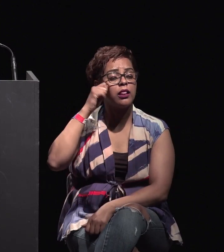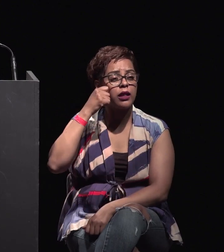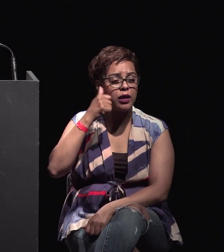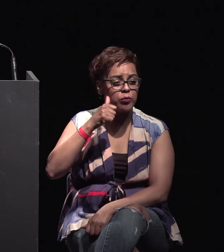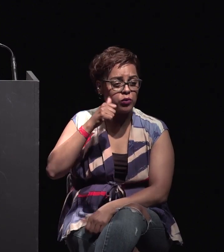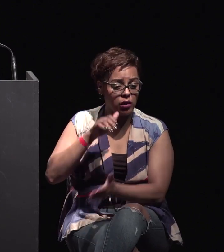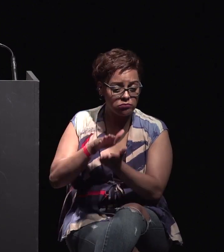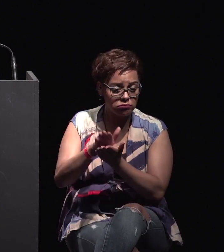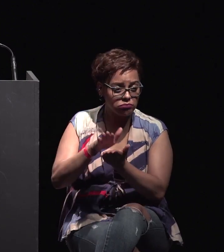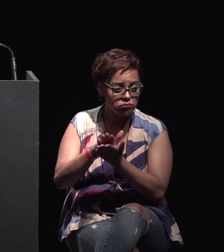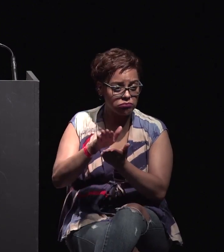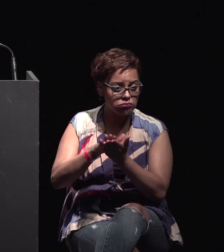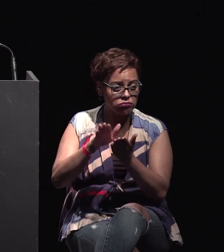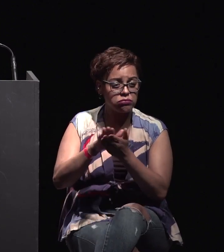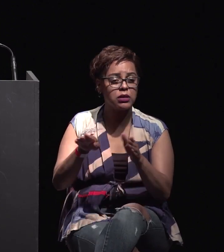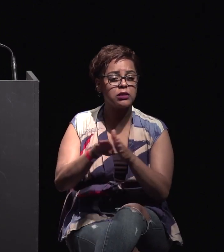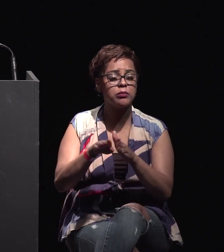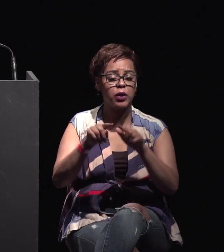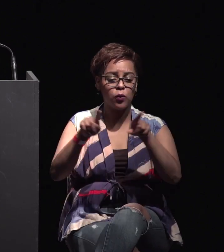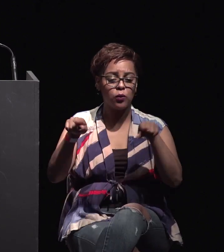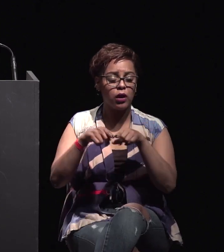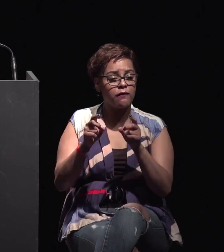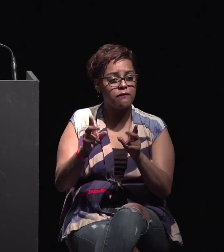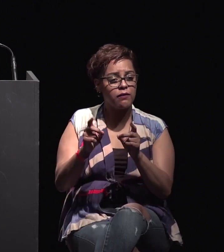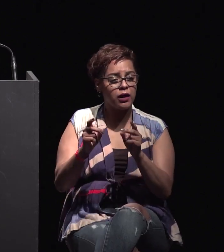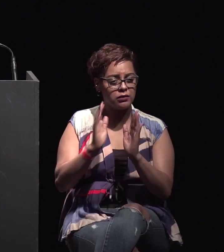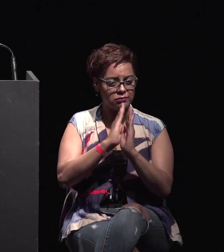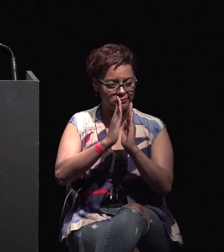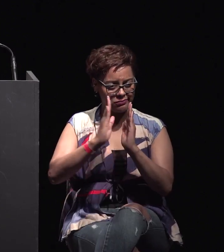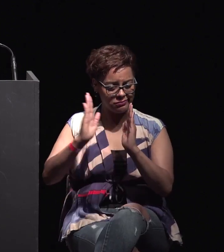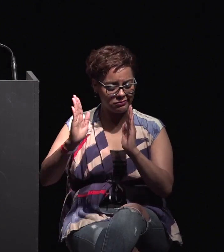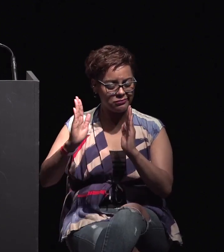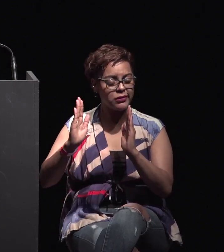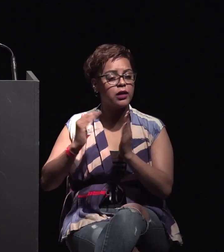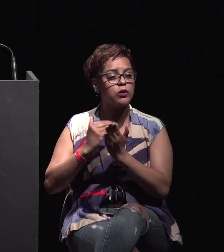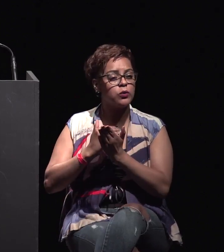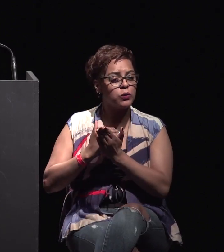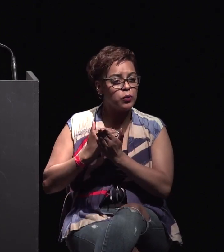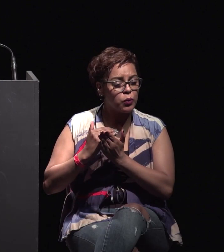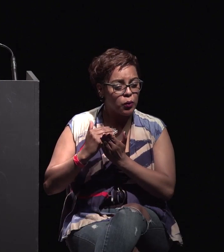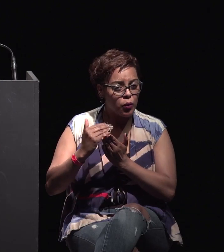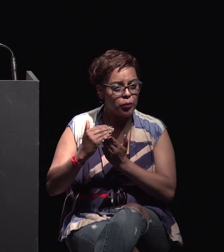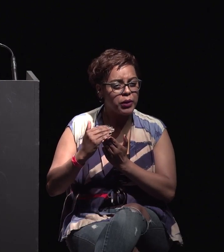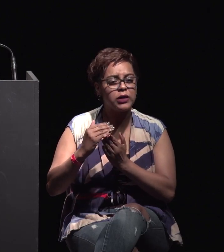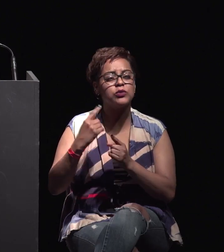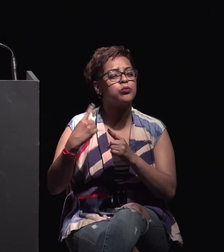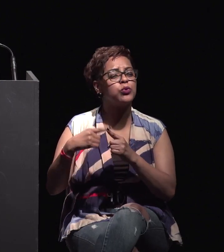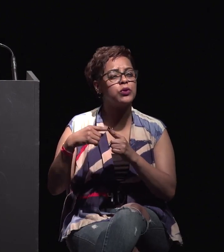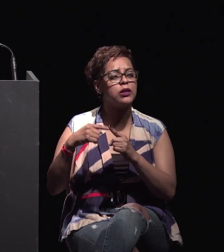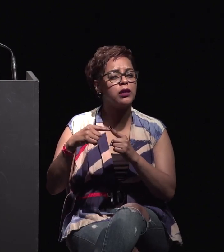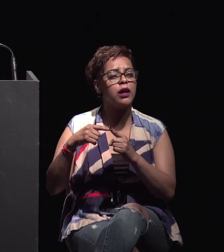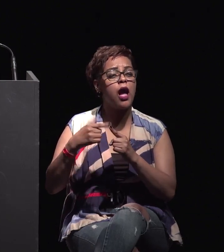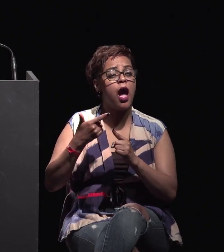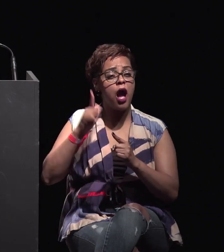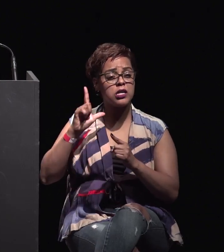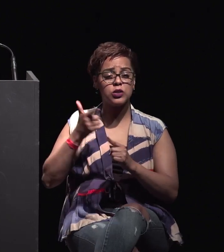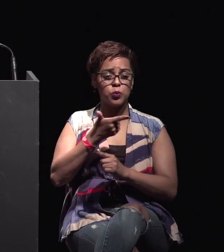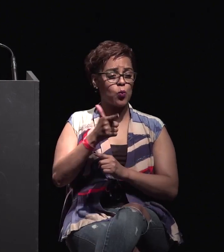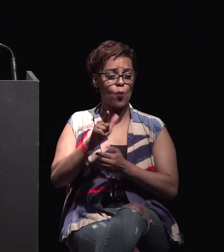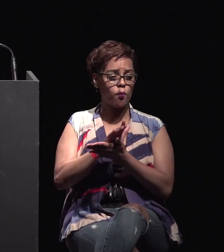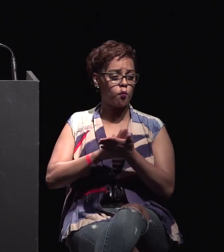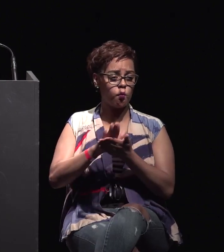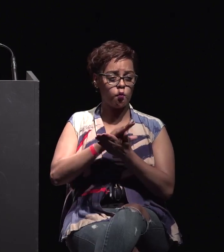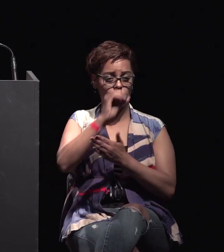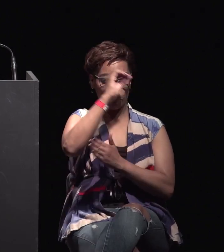mercados editorial e livreiro do Brasil. Inicialmente, pela denúncia da ausência de autoras